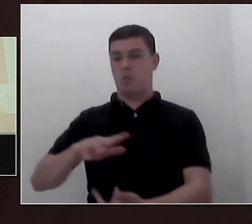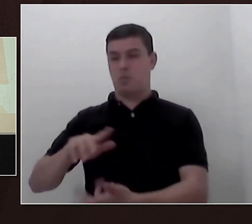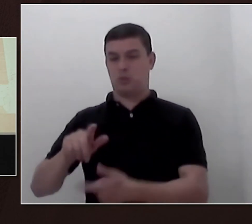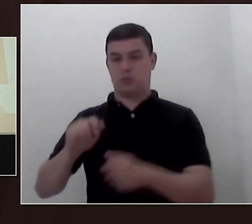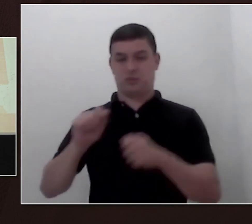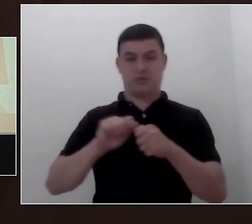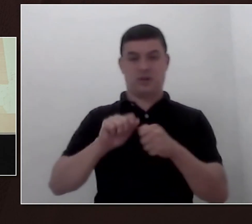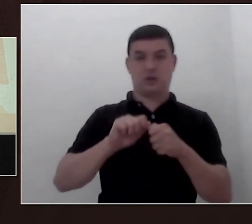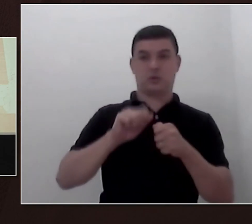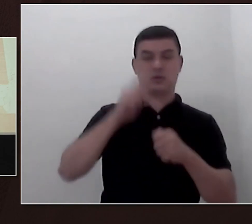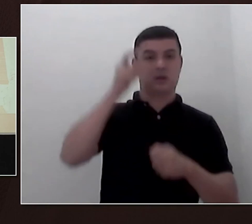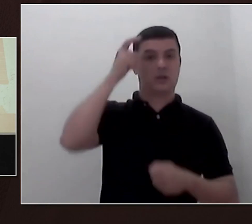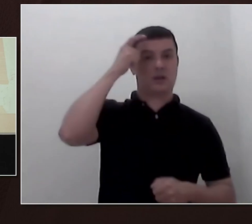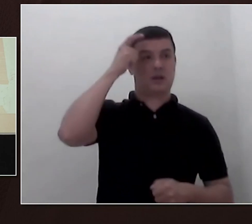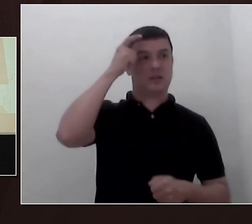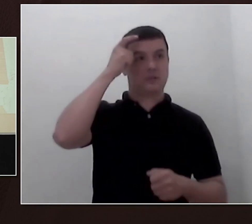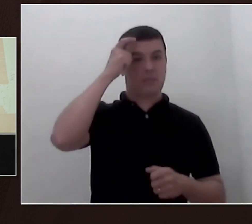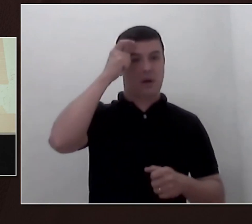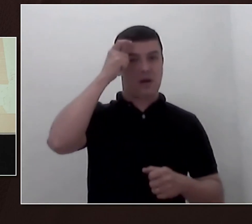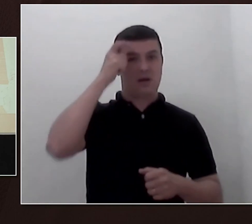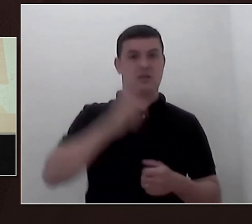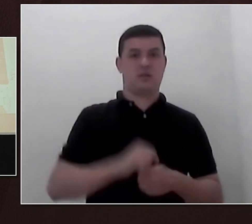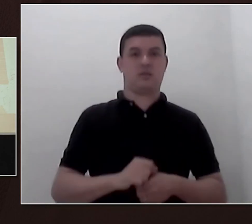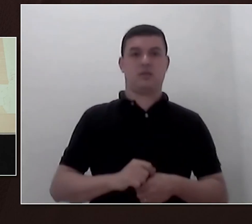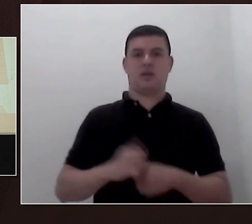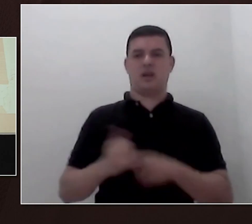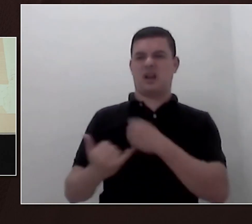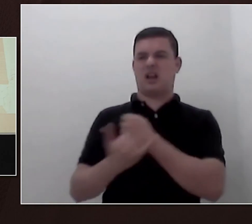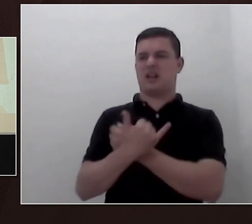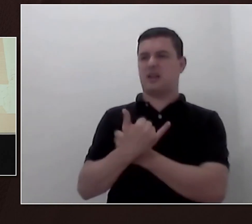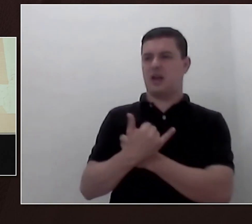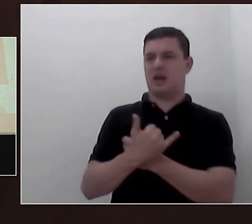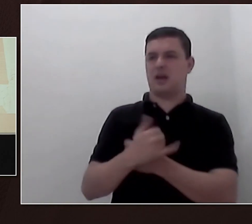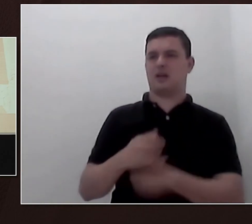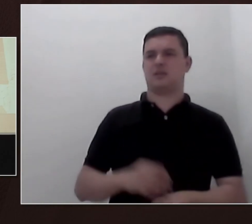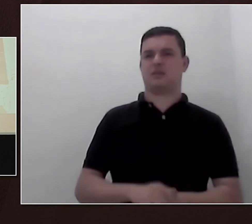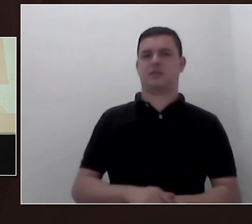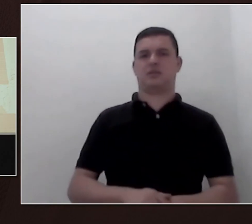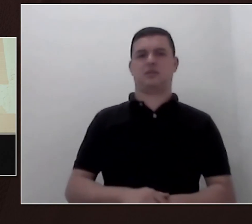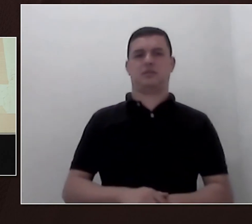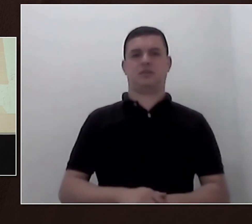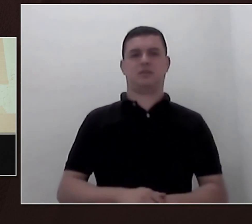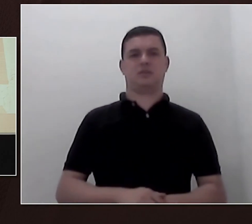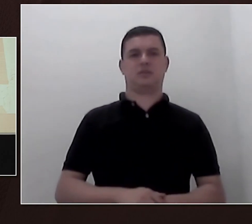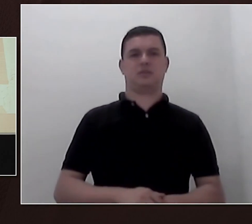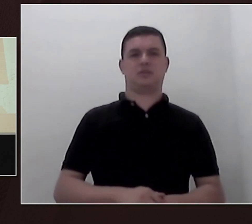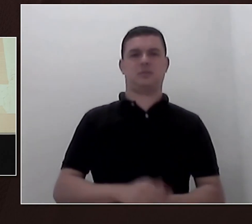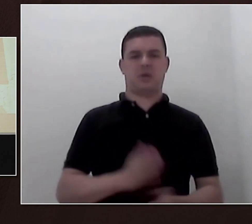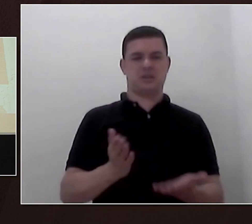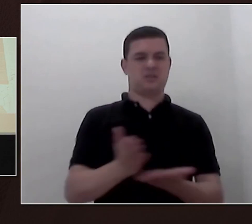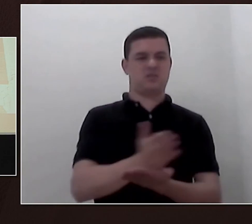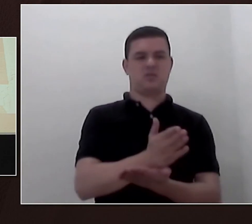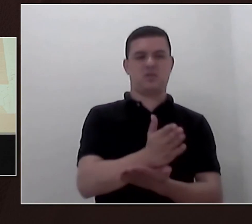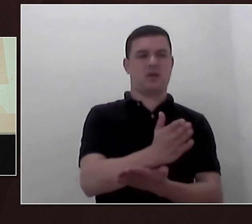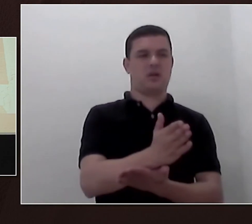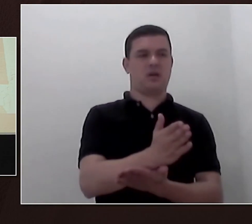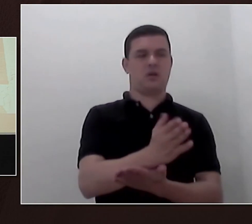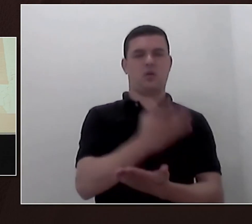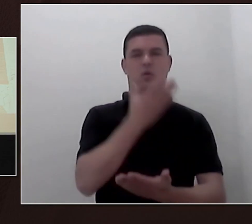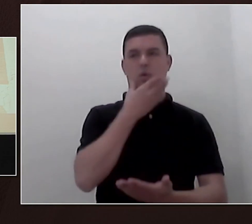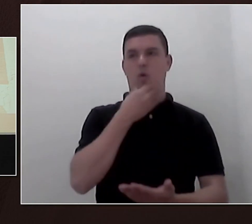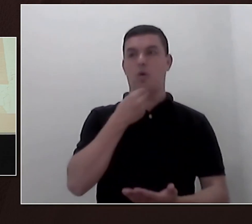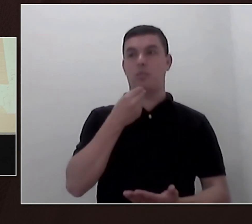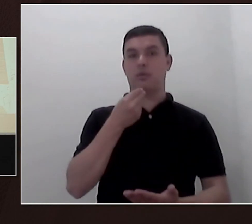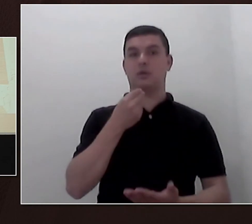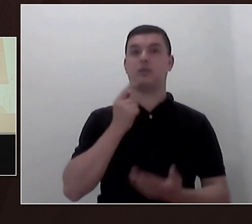para uso para o homem com religião, cultura, educação, indústria, comércio, entretenimento,